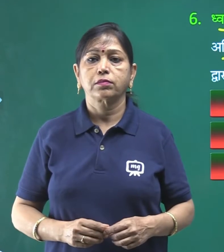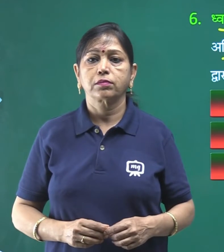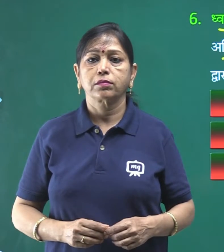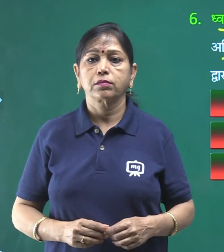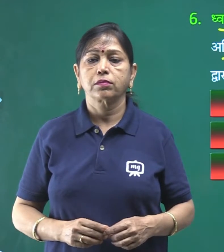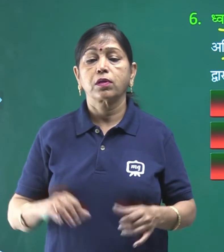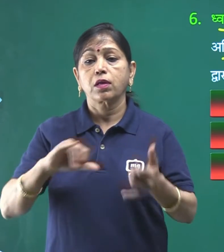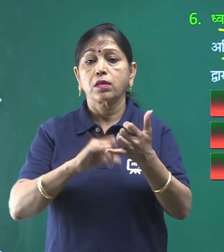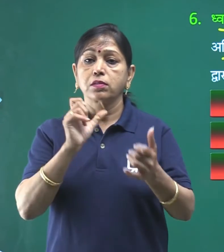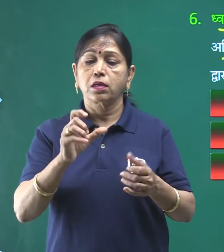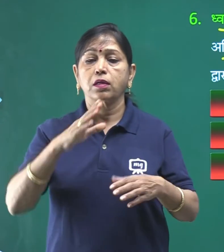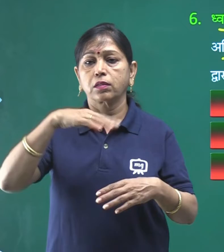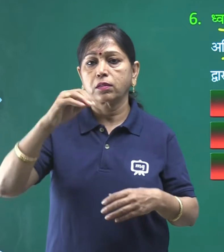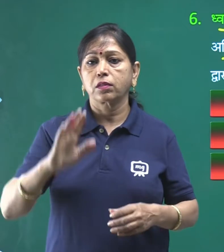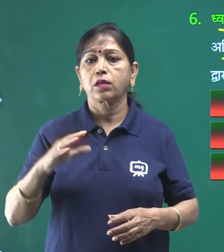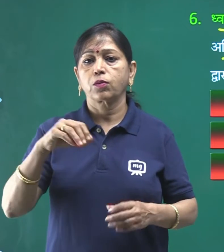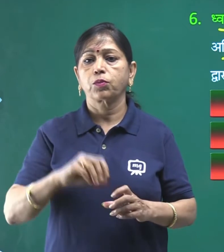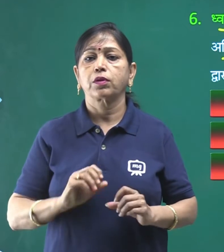संगत तरंगों के